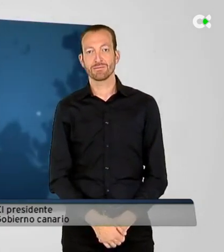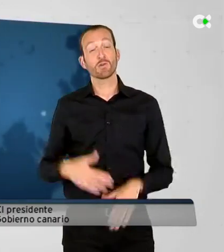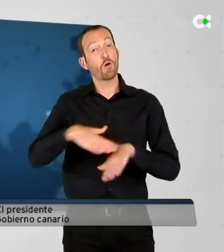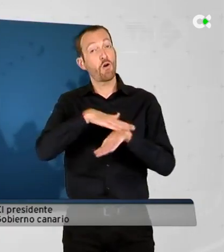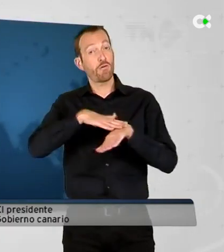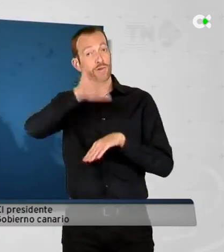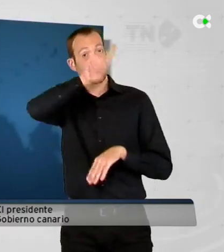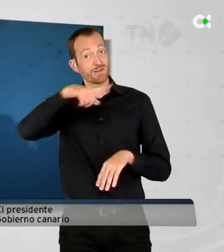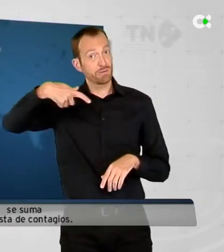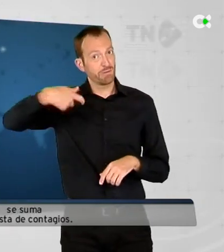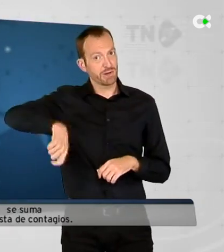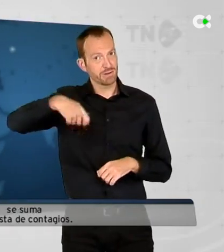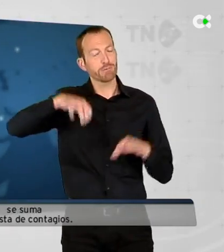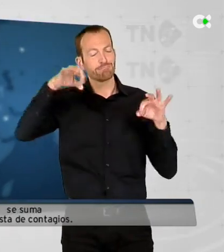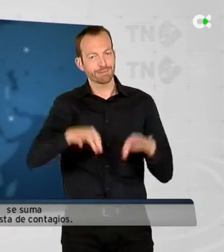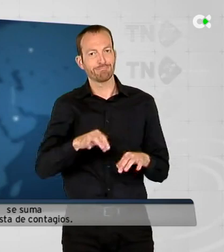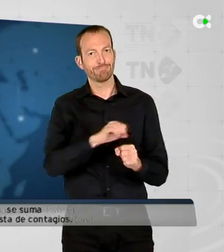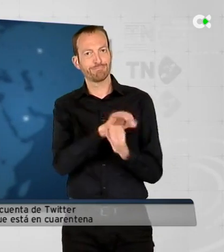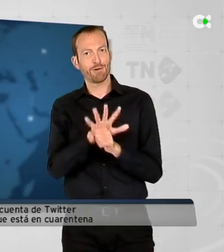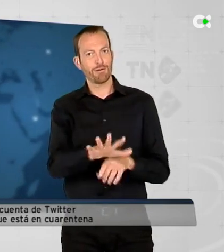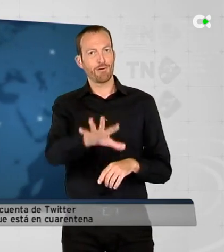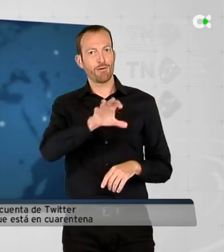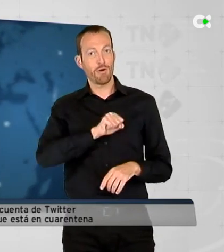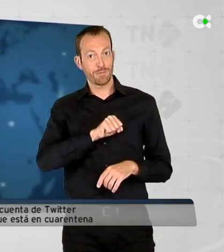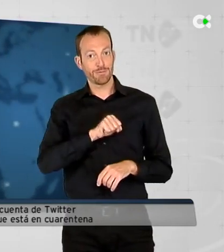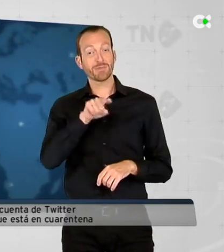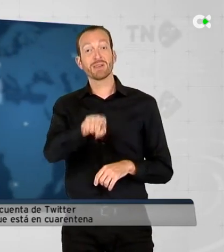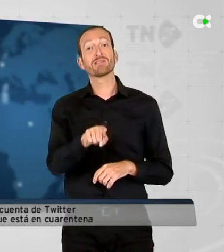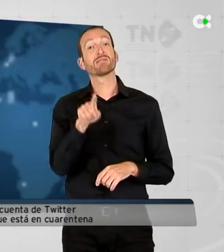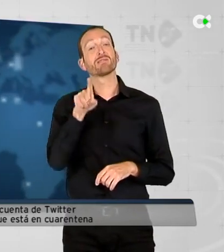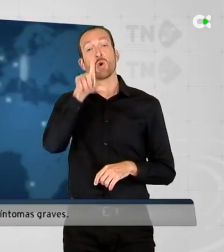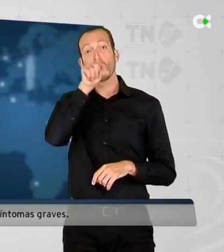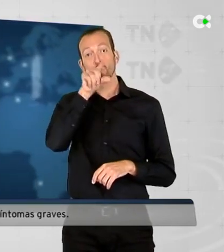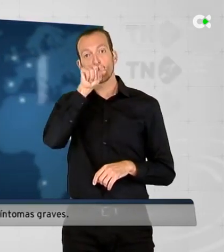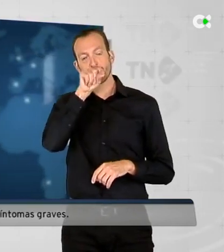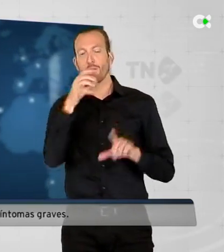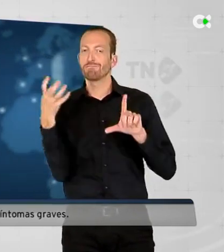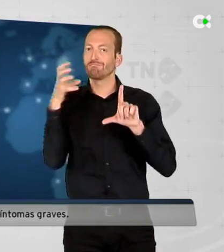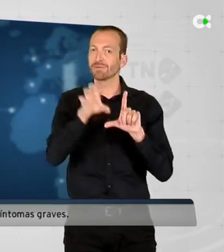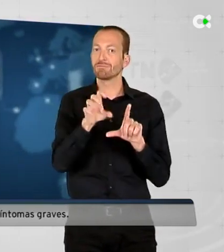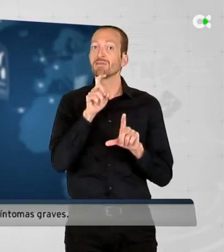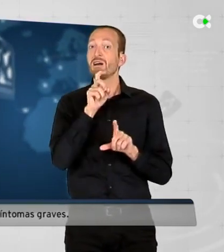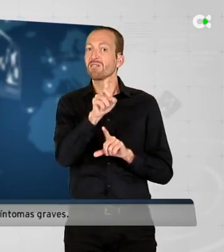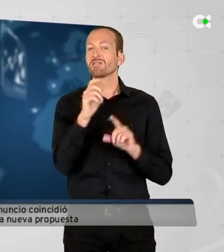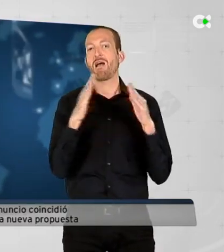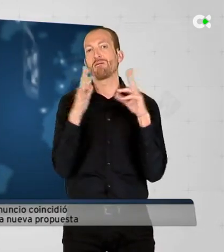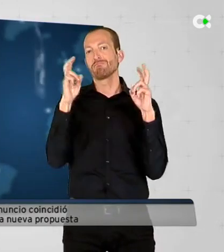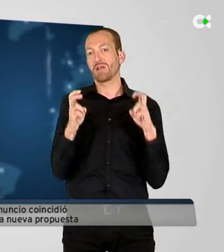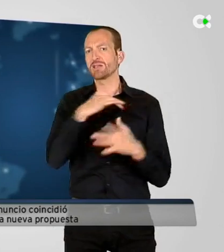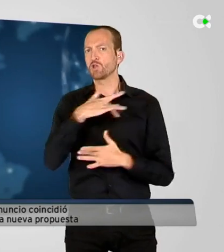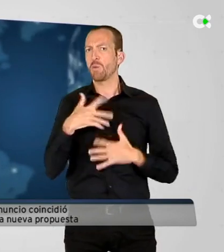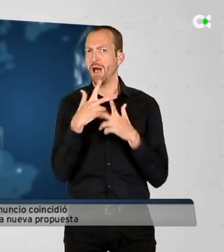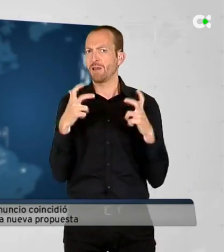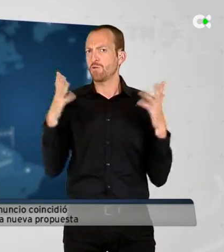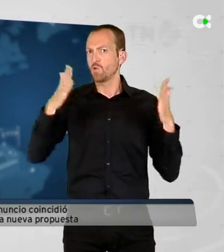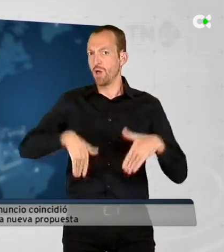y el presidente del gobierno canario se suma a la lista de contagios en su cuenta de twitter informó que está en cuarentena sin síntomas graves y el anuncio